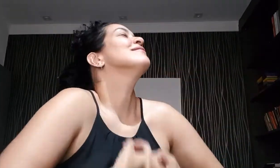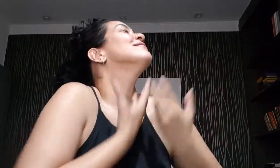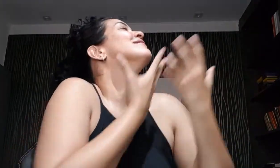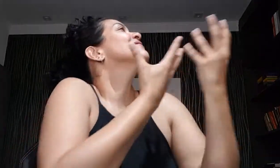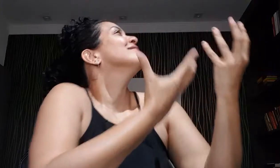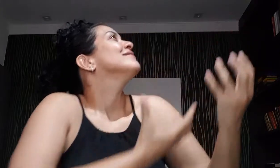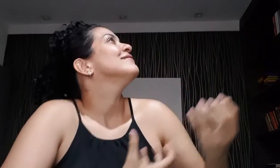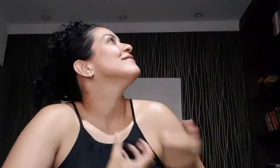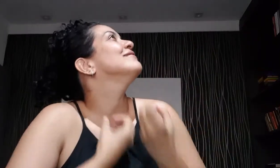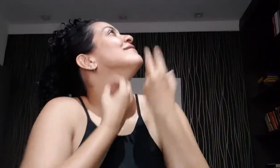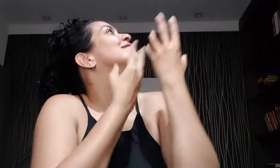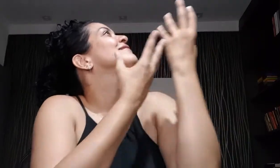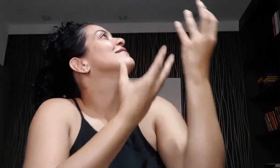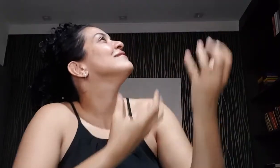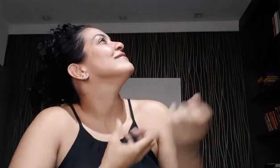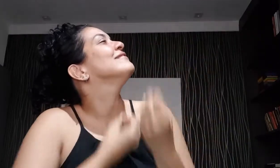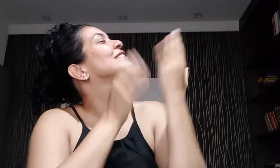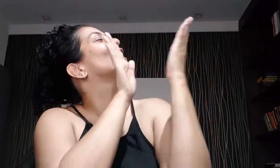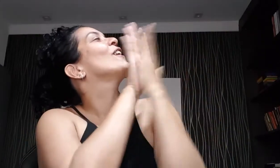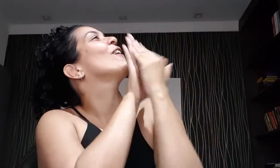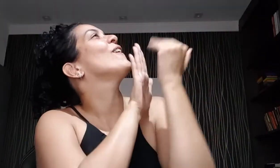de louvores, de exaltação ao